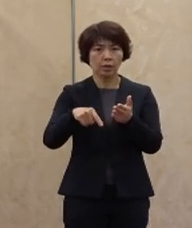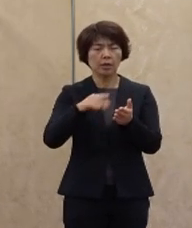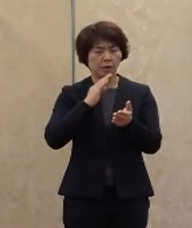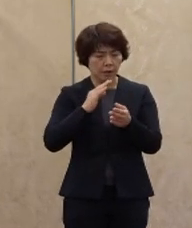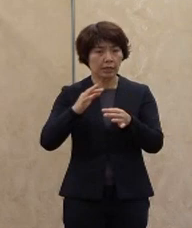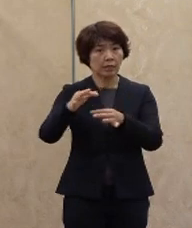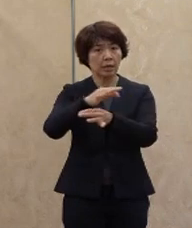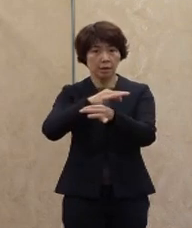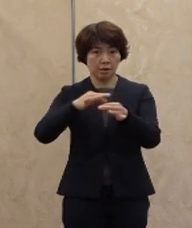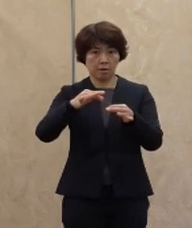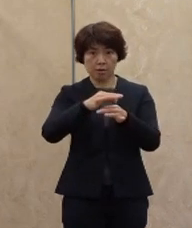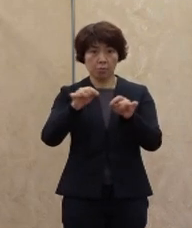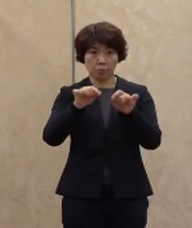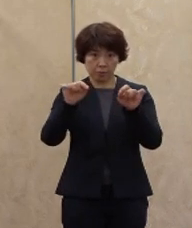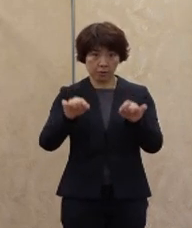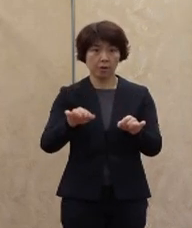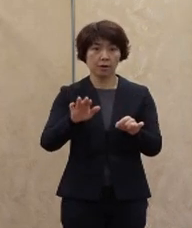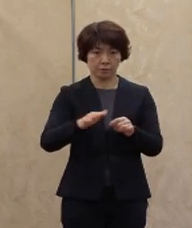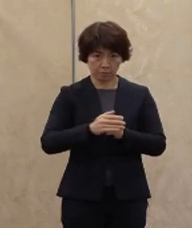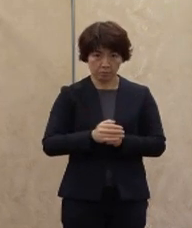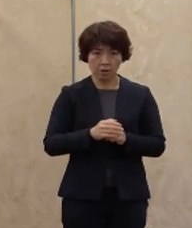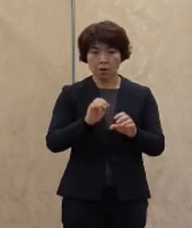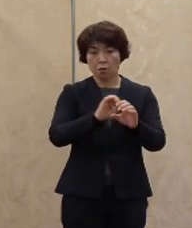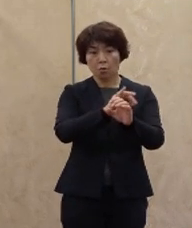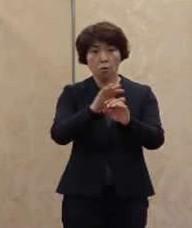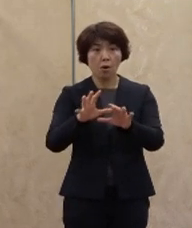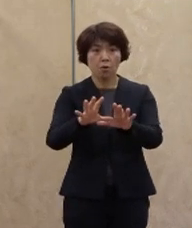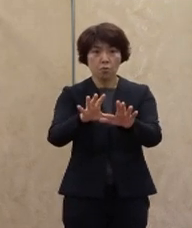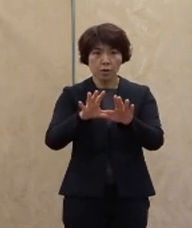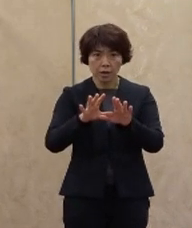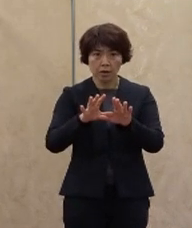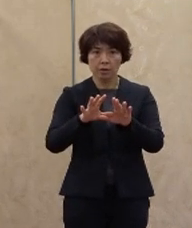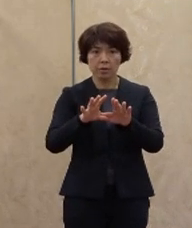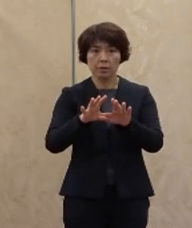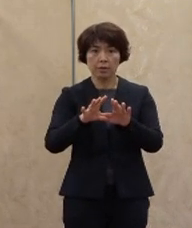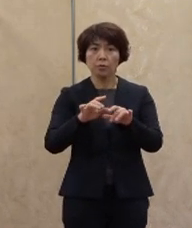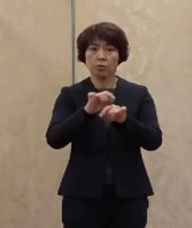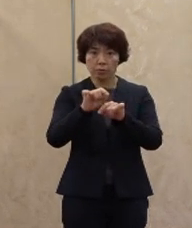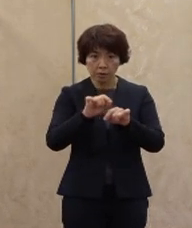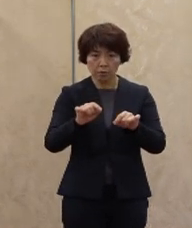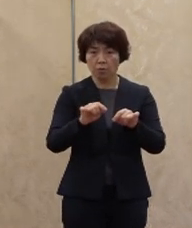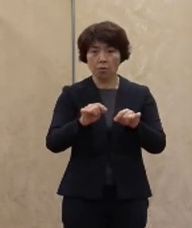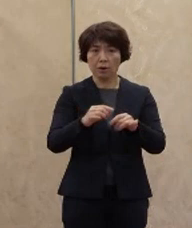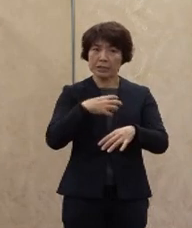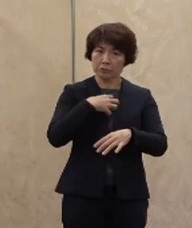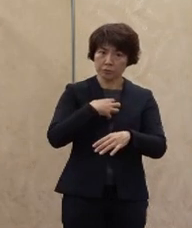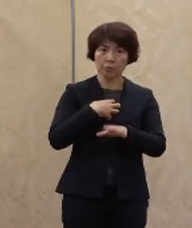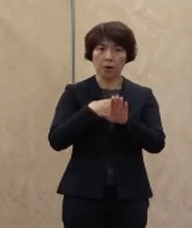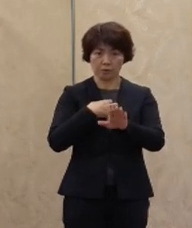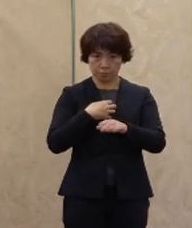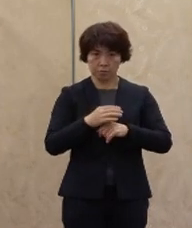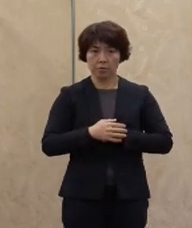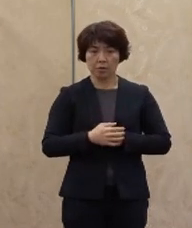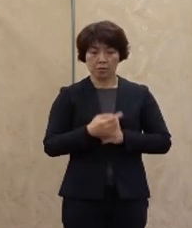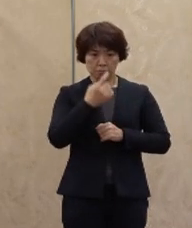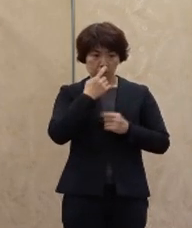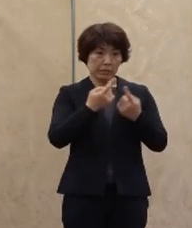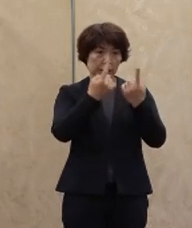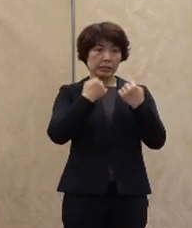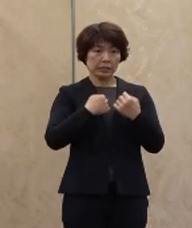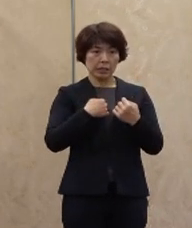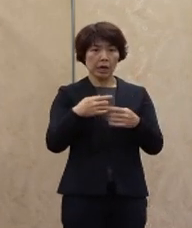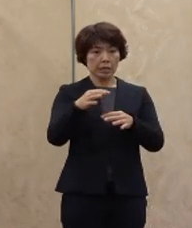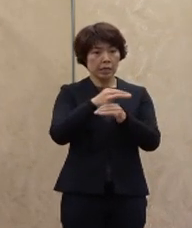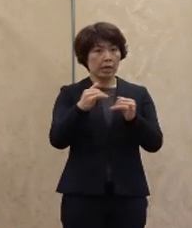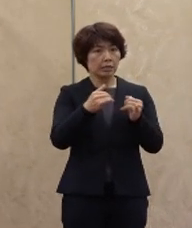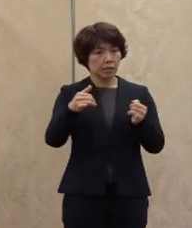ですから、そういったコロナを受け入れることによるリスクというのは当然考えると思います。僕自身が民間病院の経営者